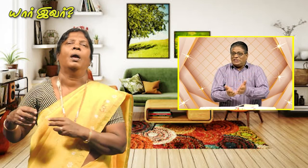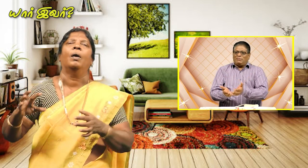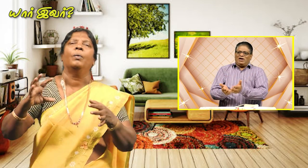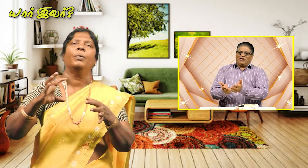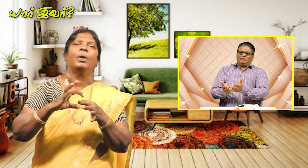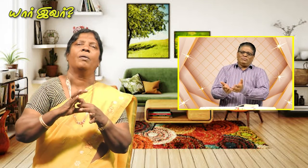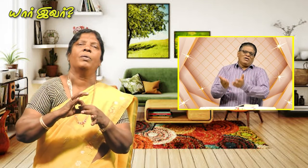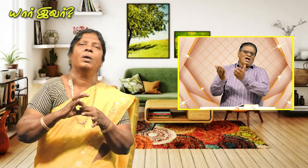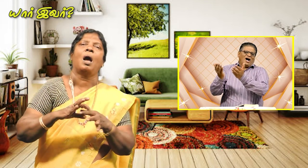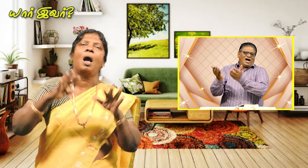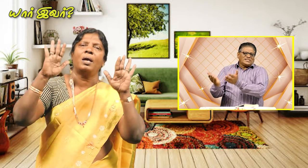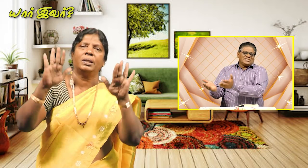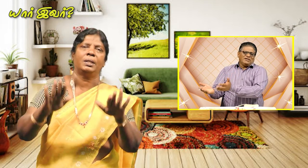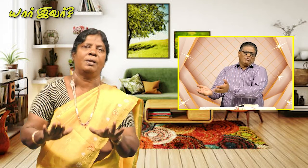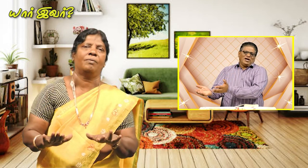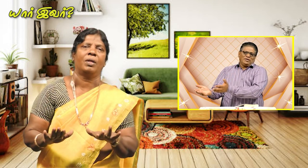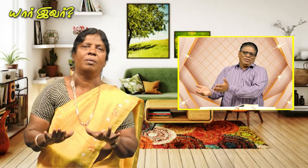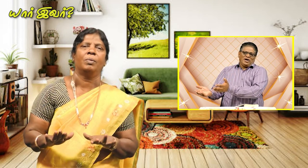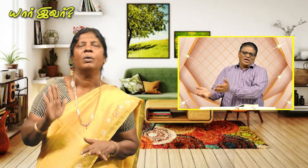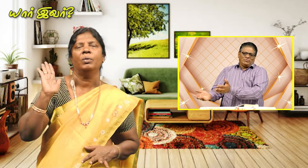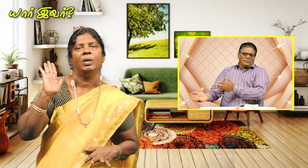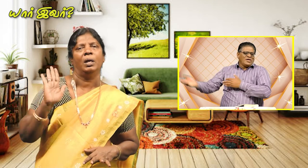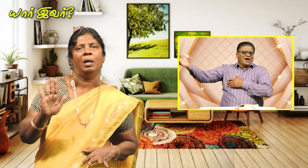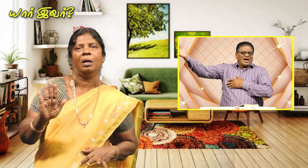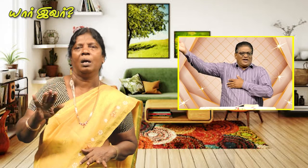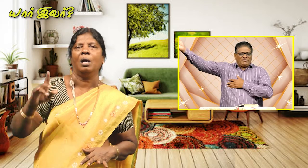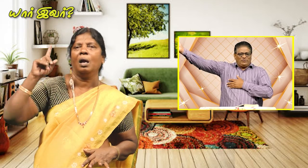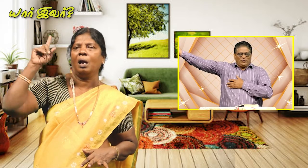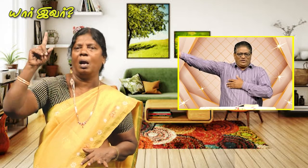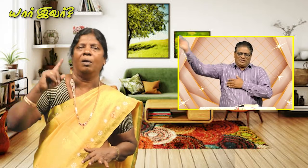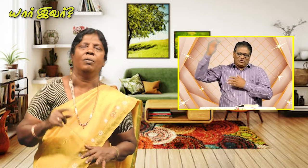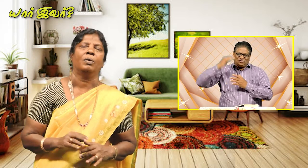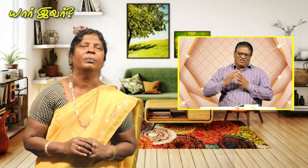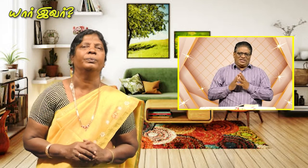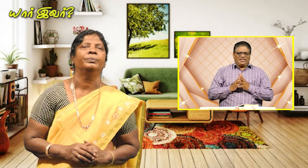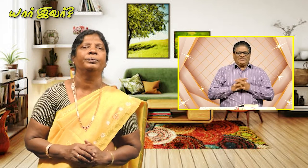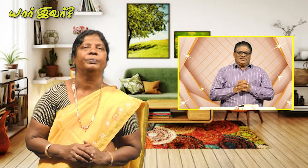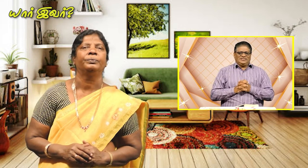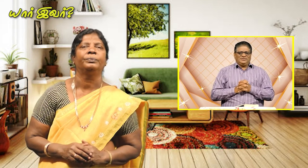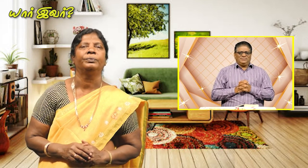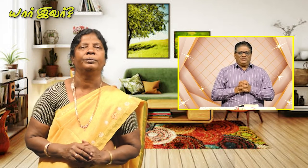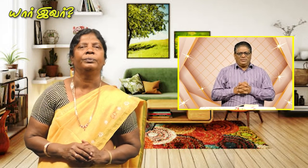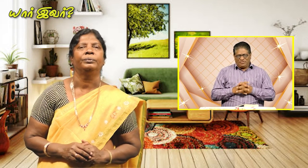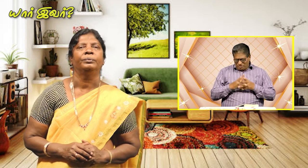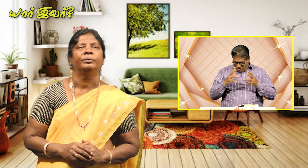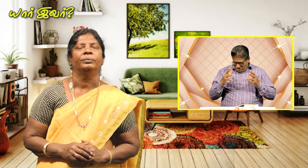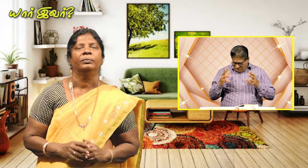ஒரு பந்தமாகவும் ஆசீர்வாதமாகவும் கடவுளோடு அது தொடர்கிறது.